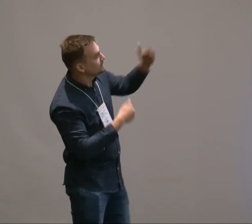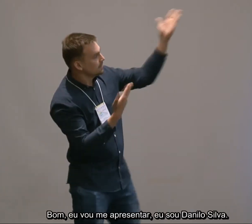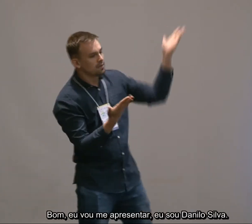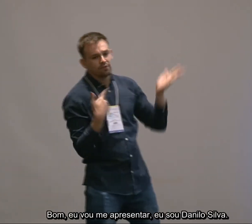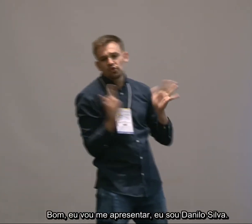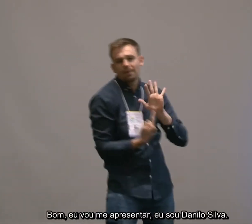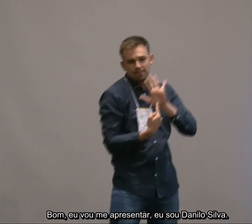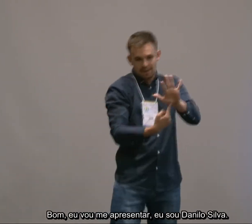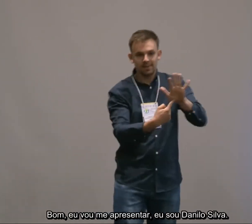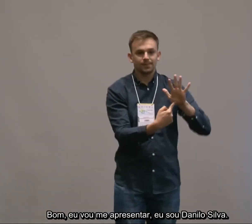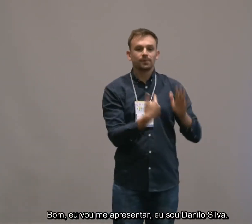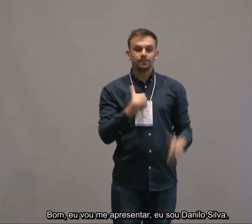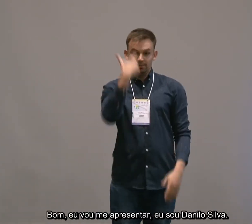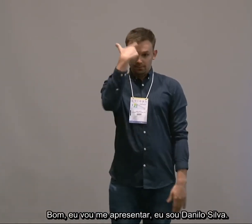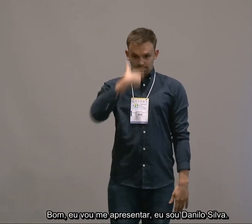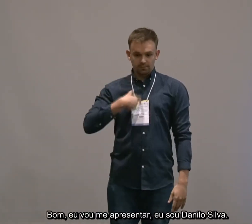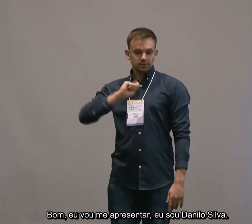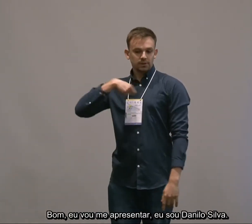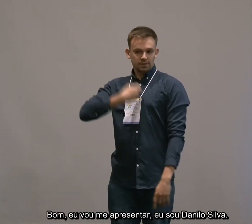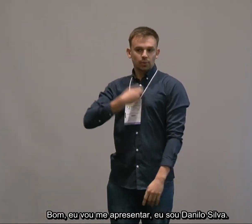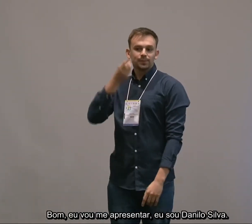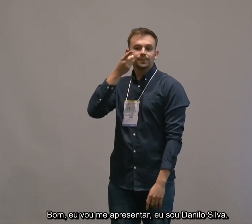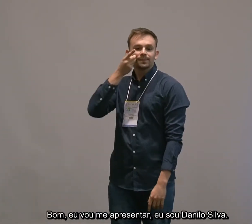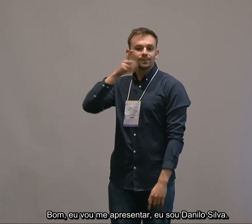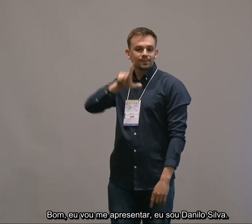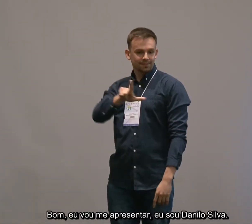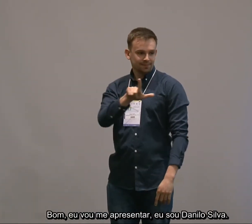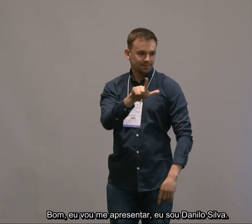bom eu vou me apresentar eu sou Danilo Silva